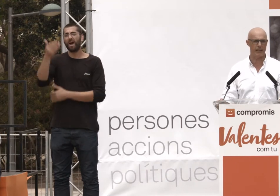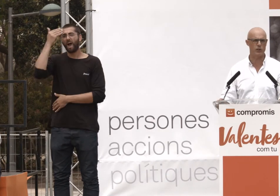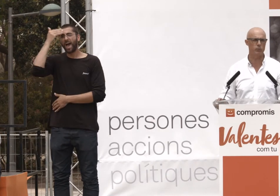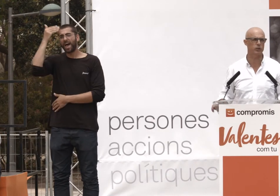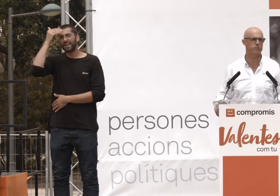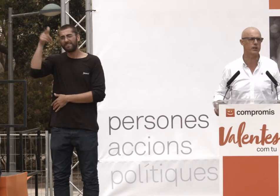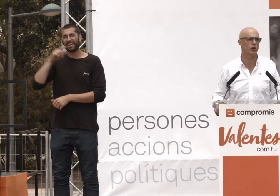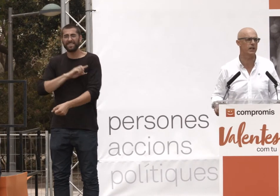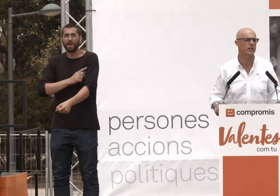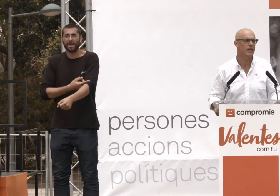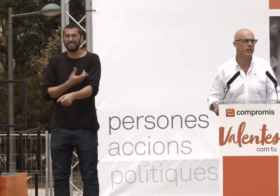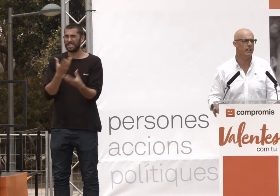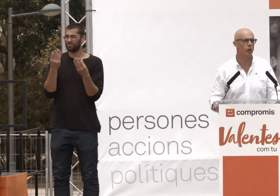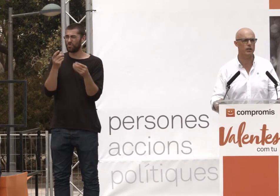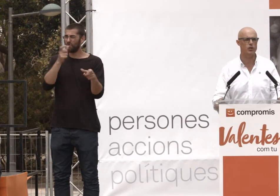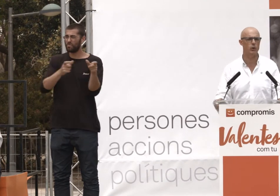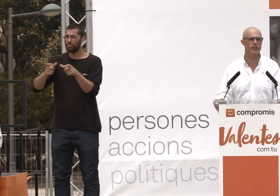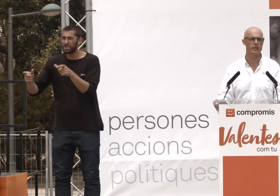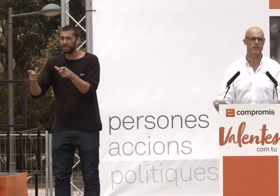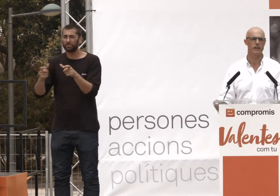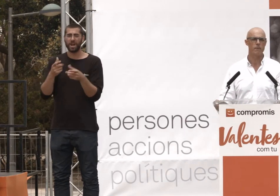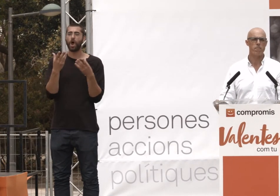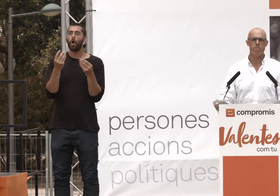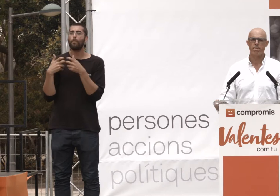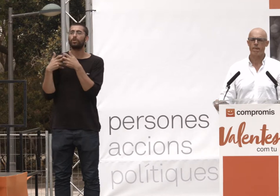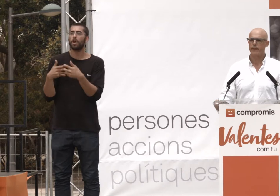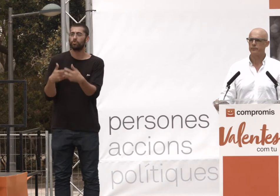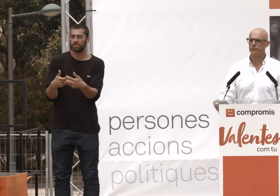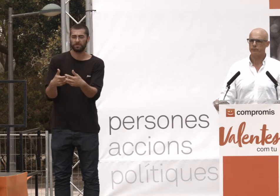valentia perquè han sigut moltes persones i moltes lluites.